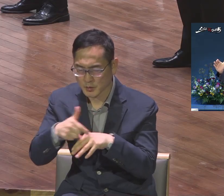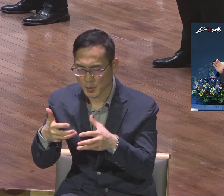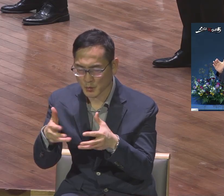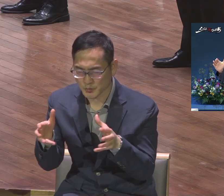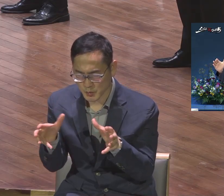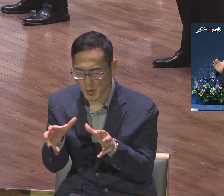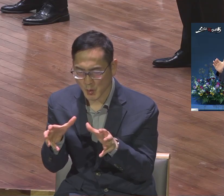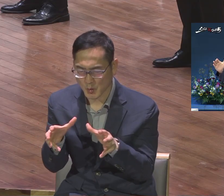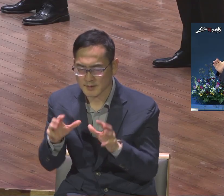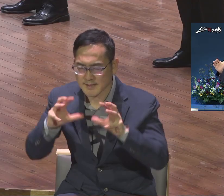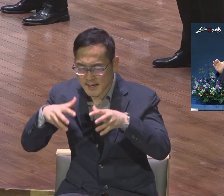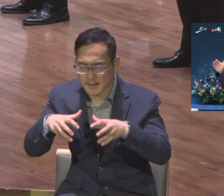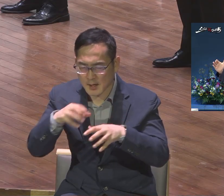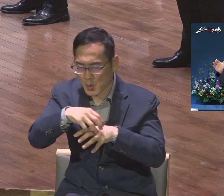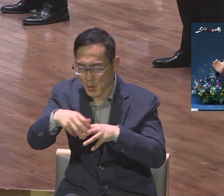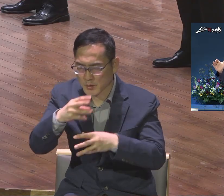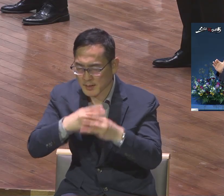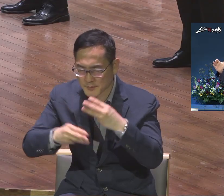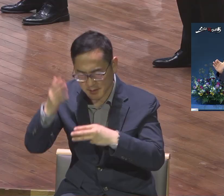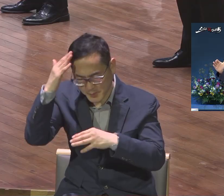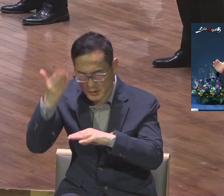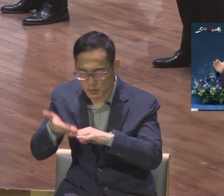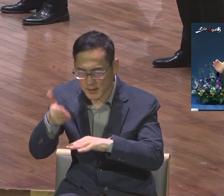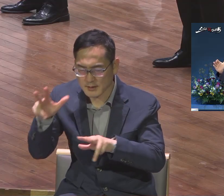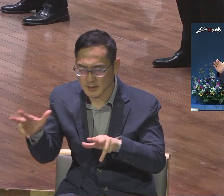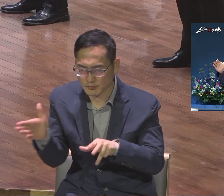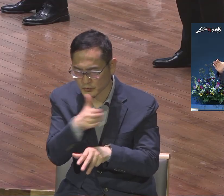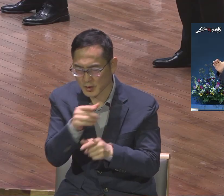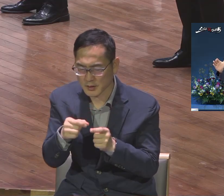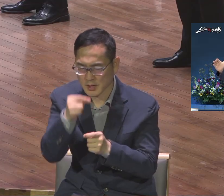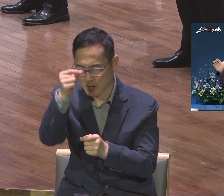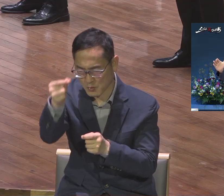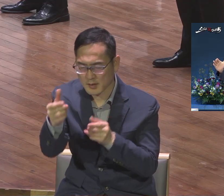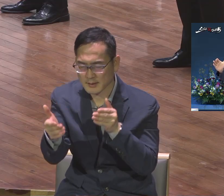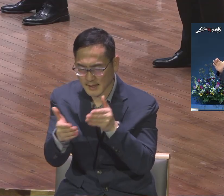위에 흩어진 모든 렘넌트들 머리 위에 이제로부터